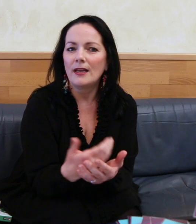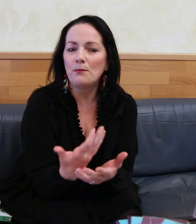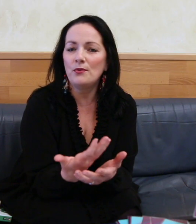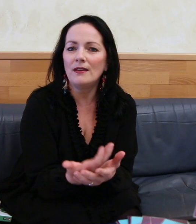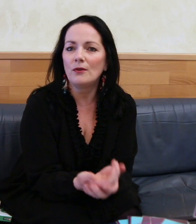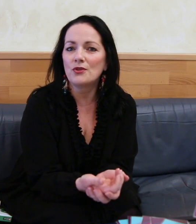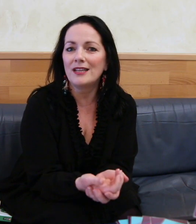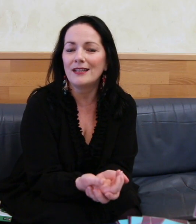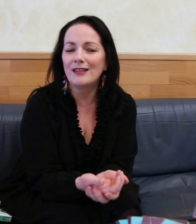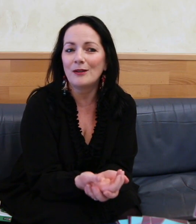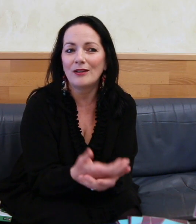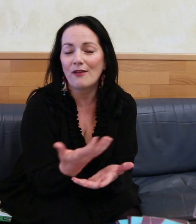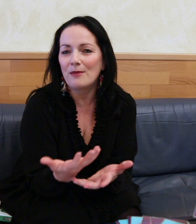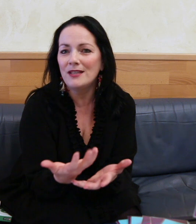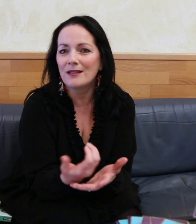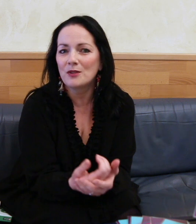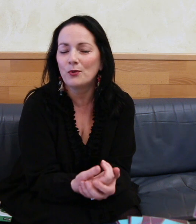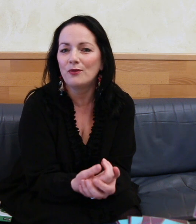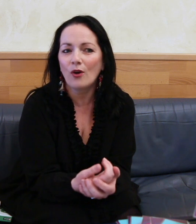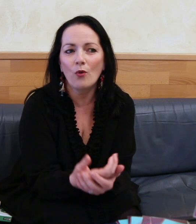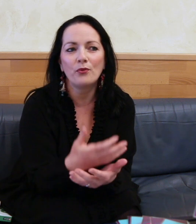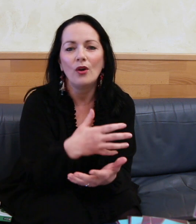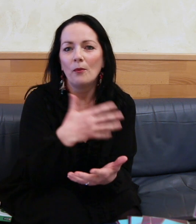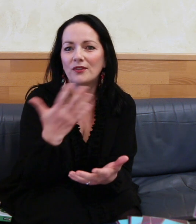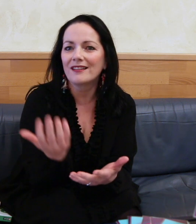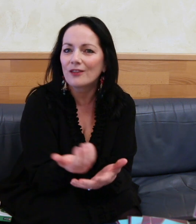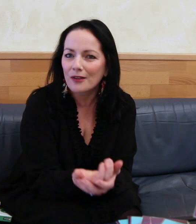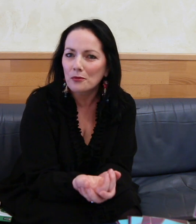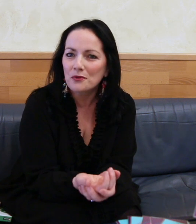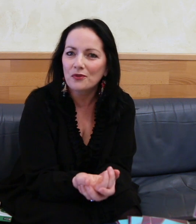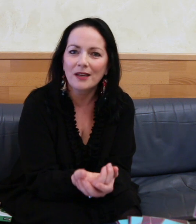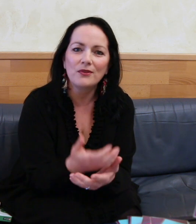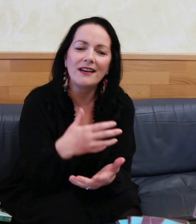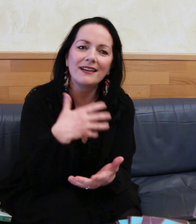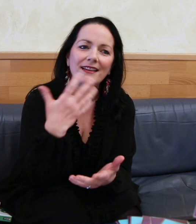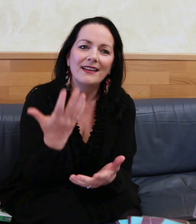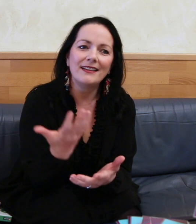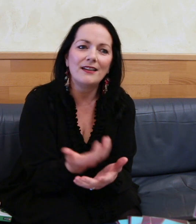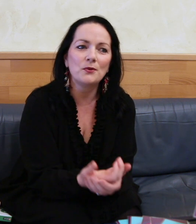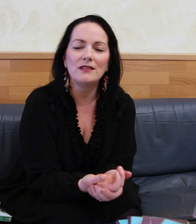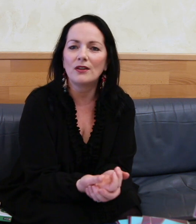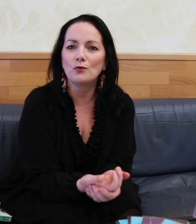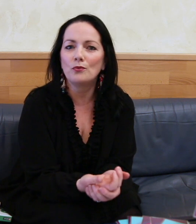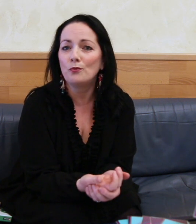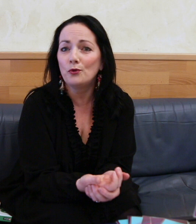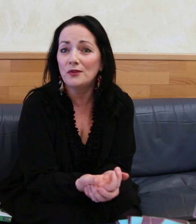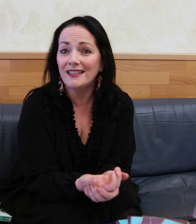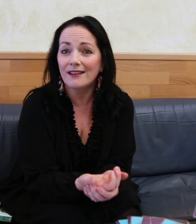Et puis, chez la famille, c'est un petit peu différent. On peut peut-être étendre un peu plus le vocabulaire et aller aussi vers du plus ludique, hein. On